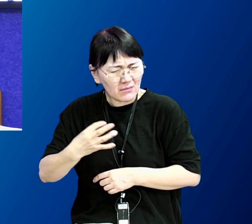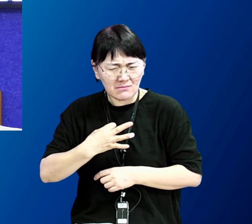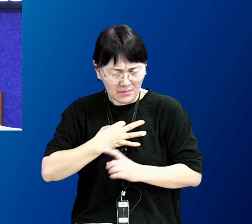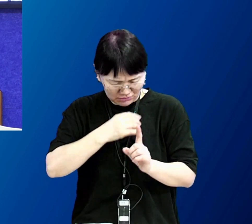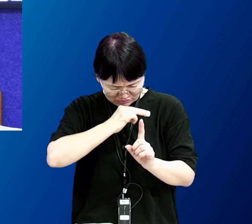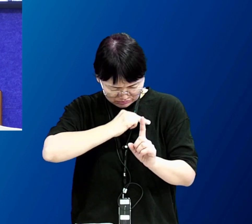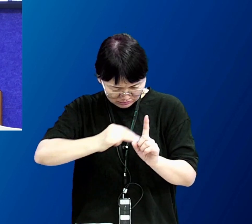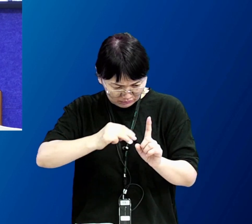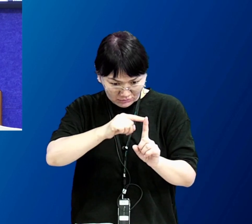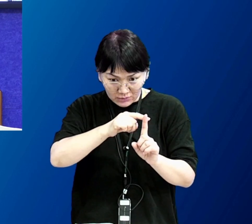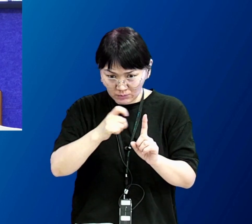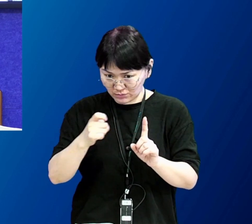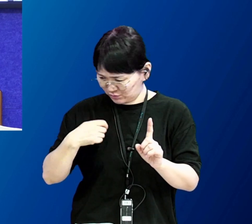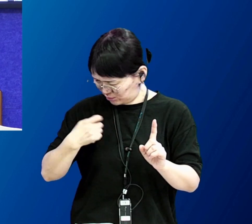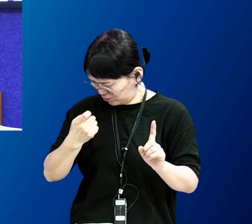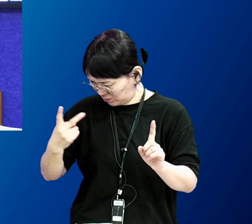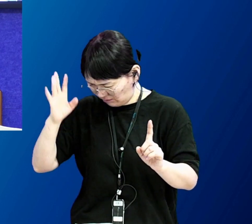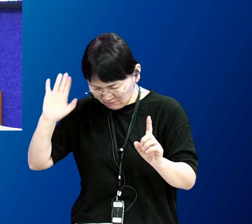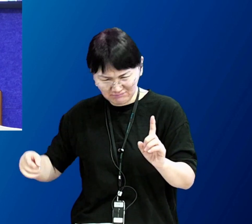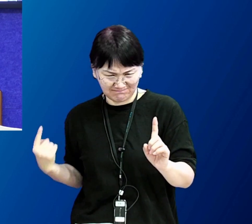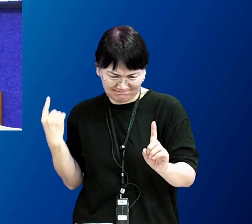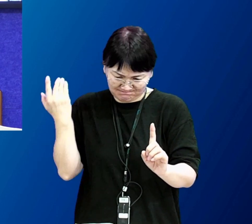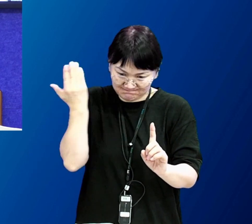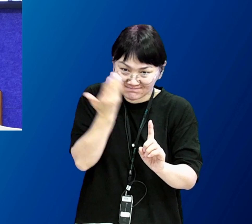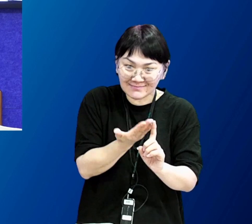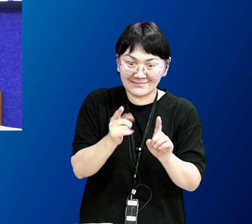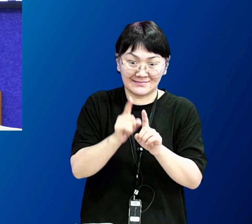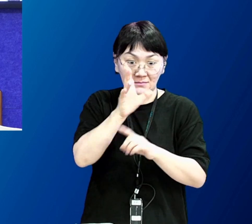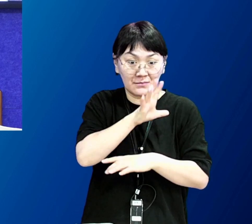төлөө загалмаа дээр хатсан биз дээ.